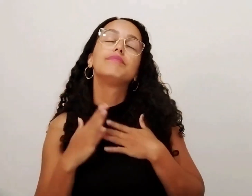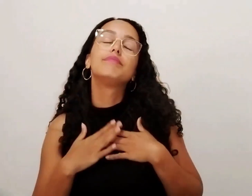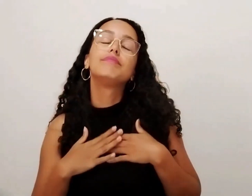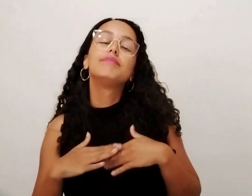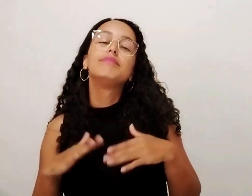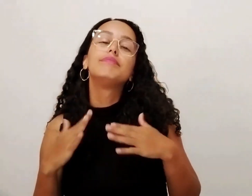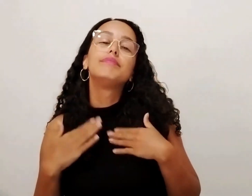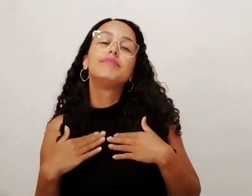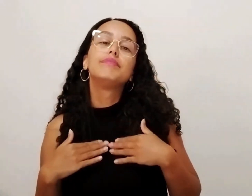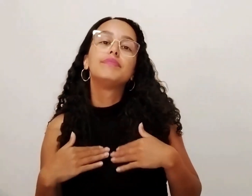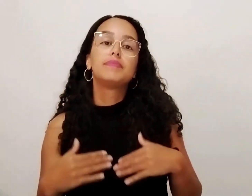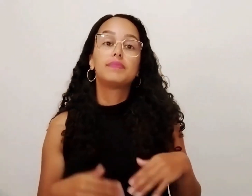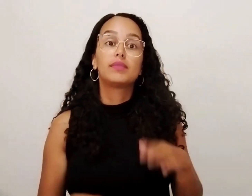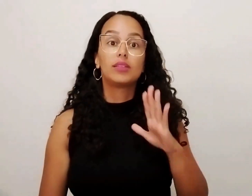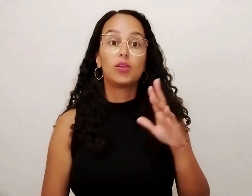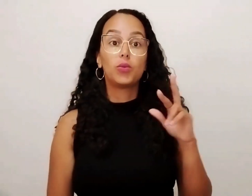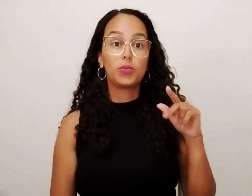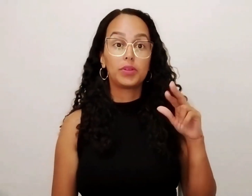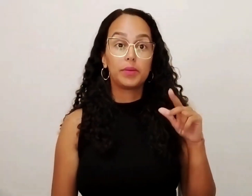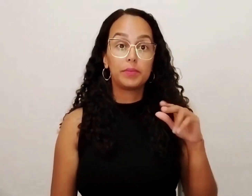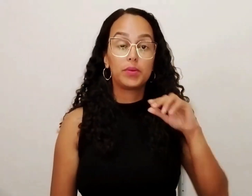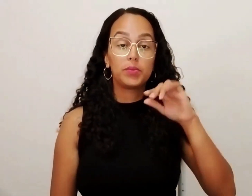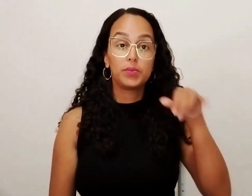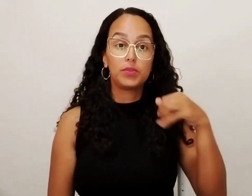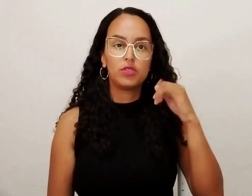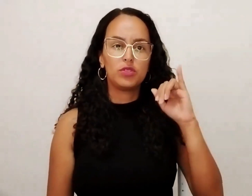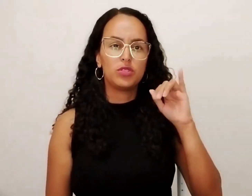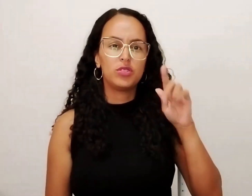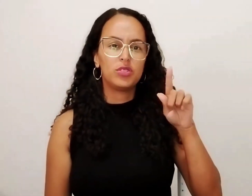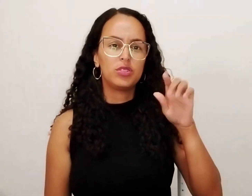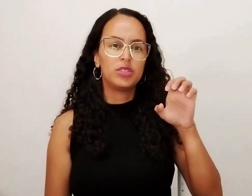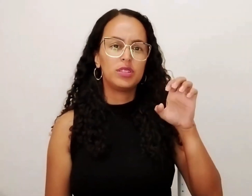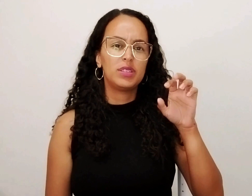se vingar, Macunaíma envenena um anzol.